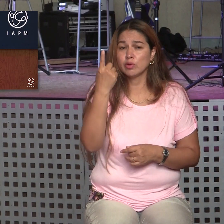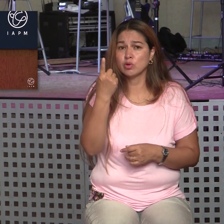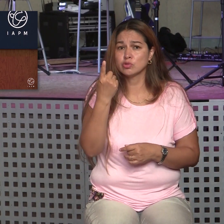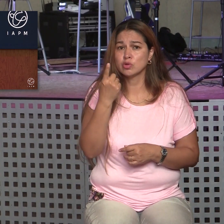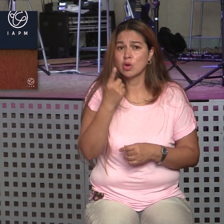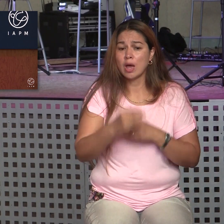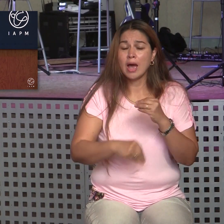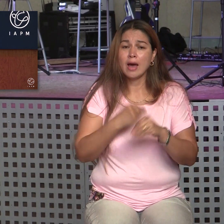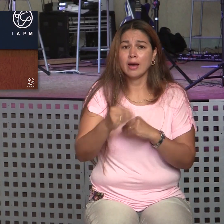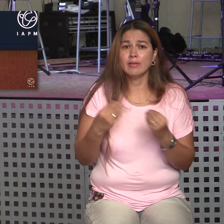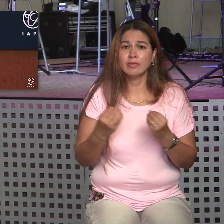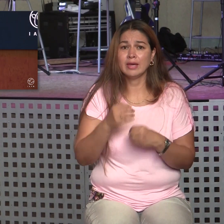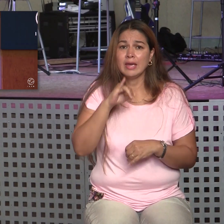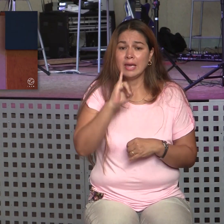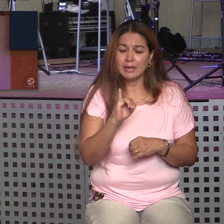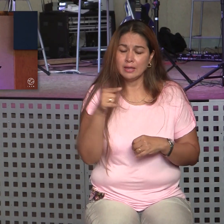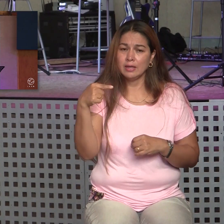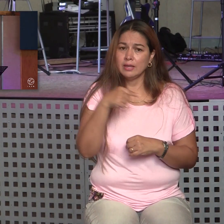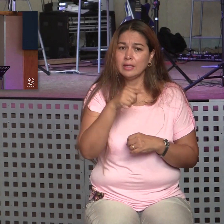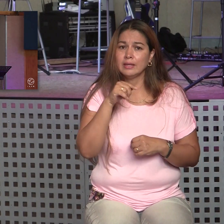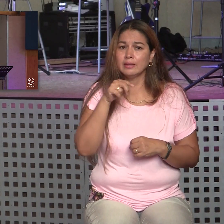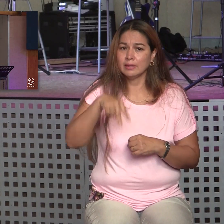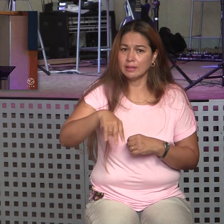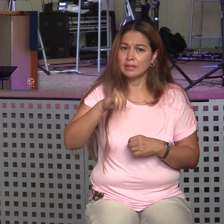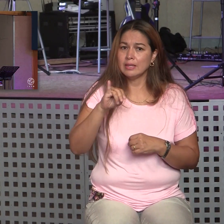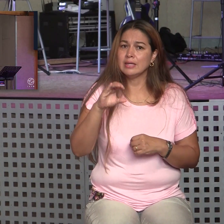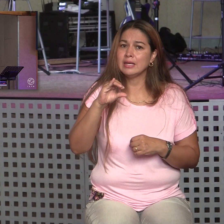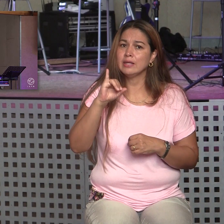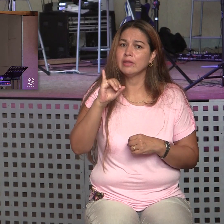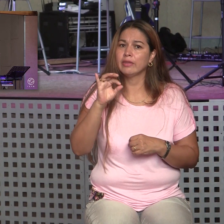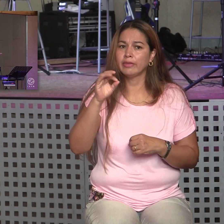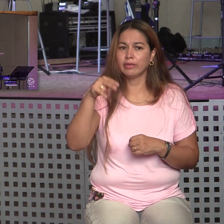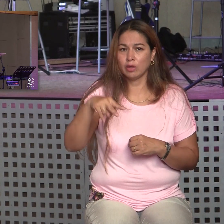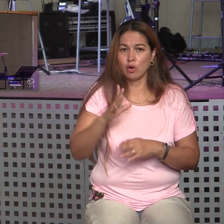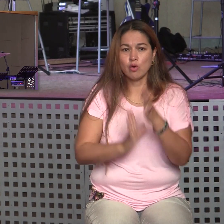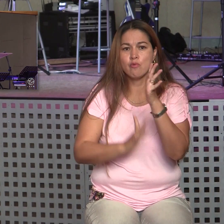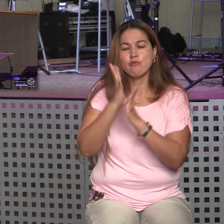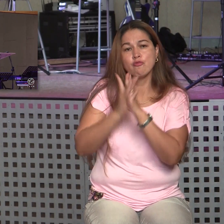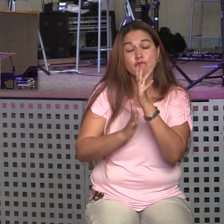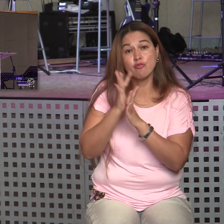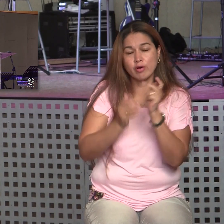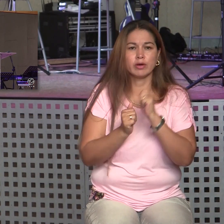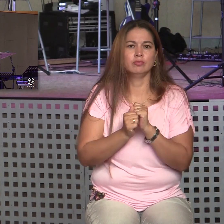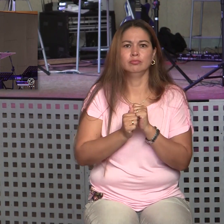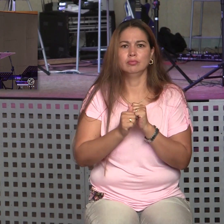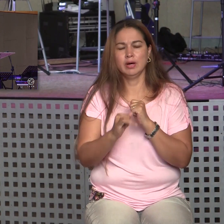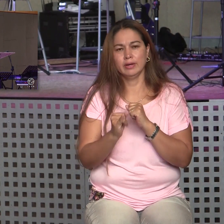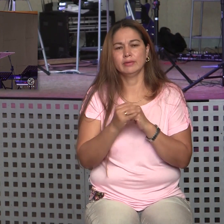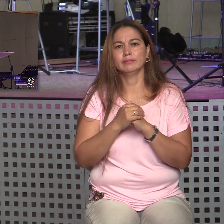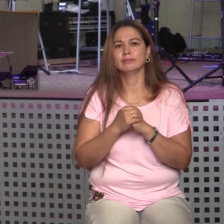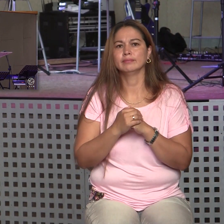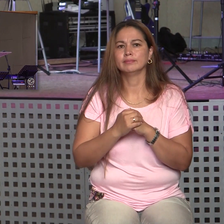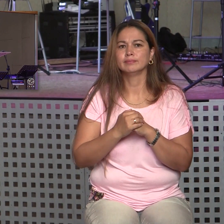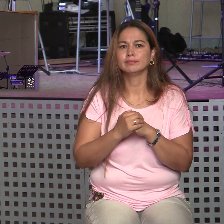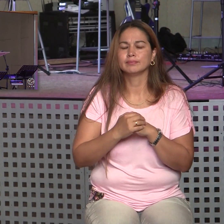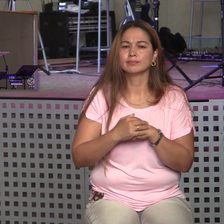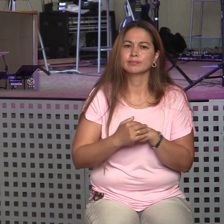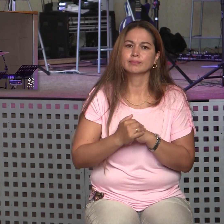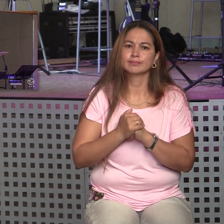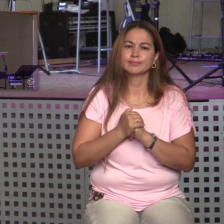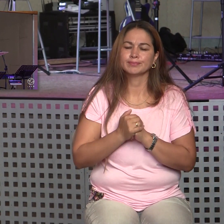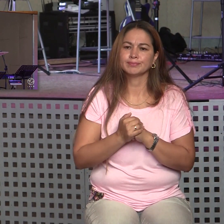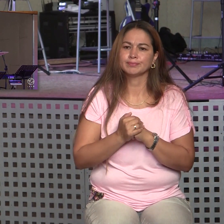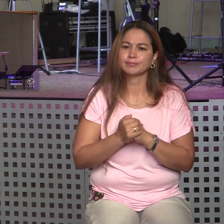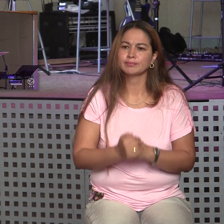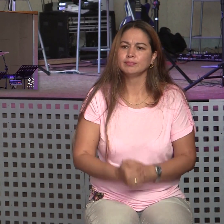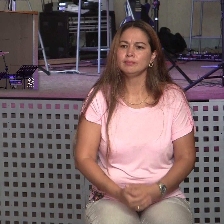nuestras vidas. Por lo tanto, tiene que hablar. Hay que hablarle a la tormenta. ¿Y qué le puedo decir a la tormenta? Te